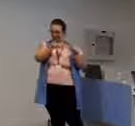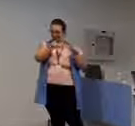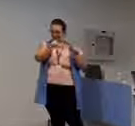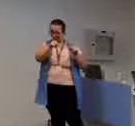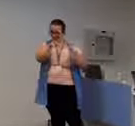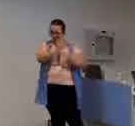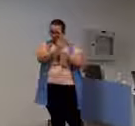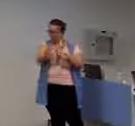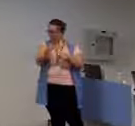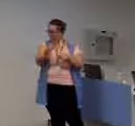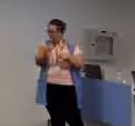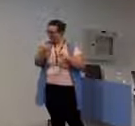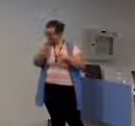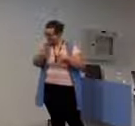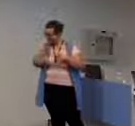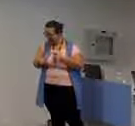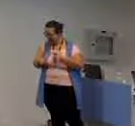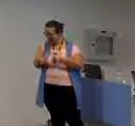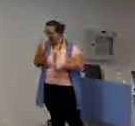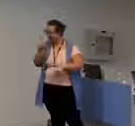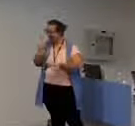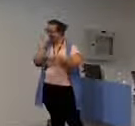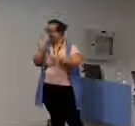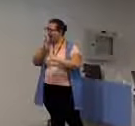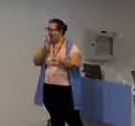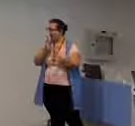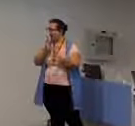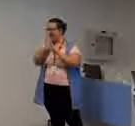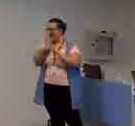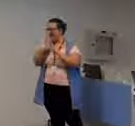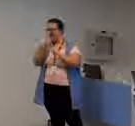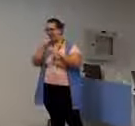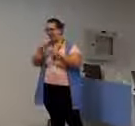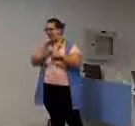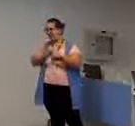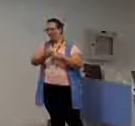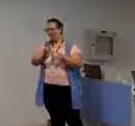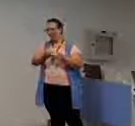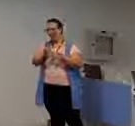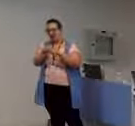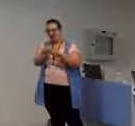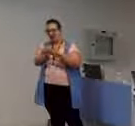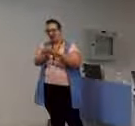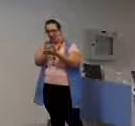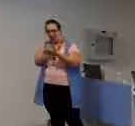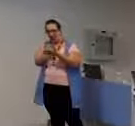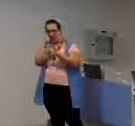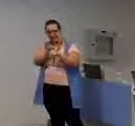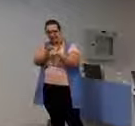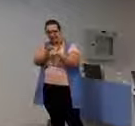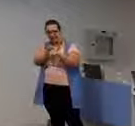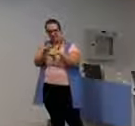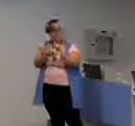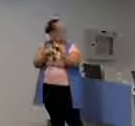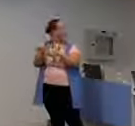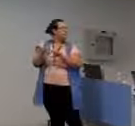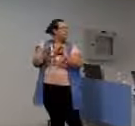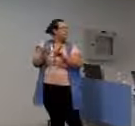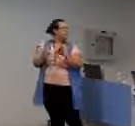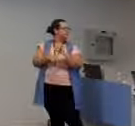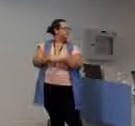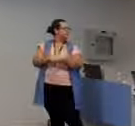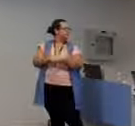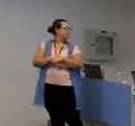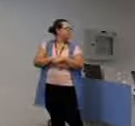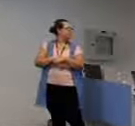software tem que ter também recursos rápidos para eu ir lá e ajustar isso, né? Se eu avançar aqui no tempo, pessoal, vocês